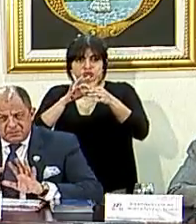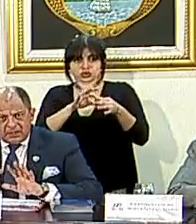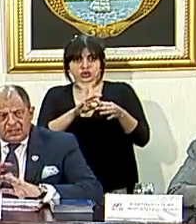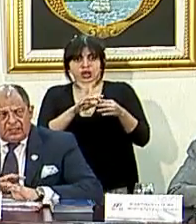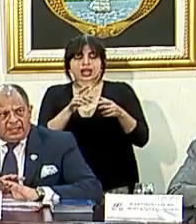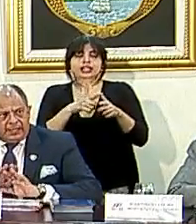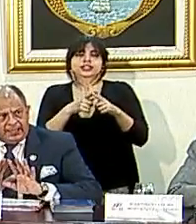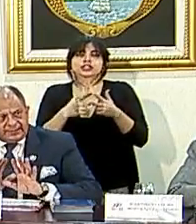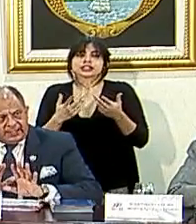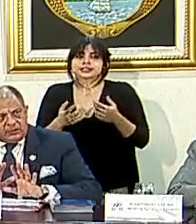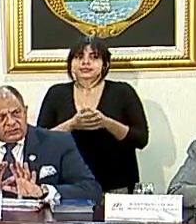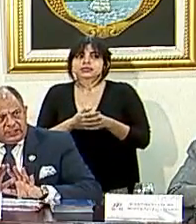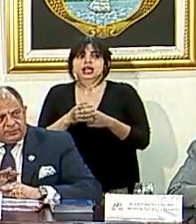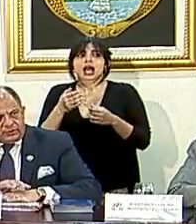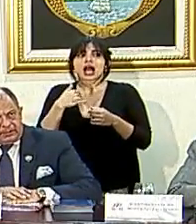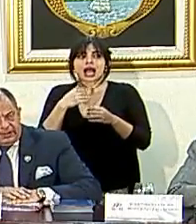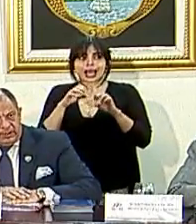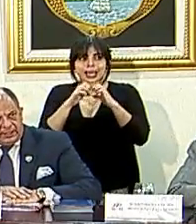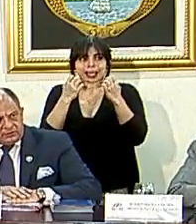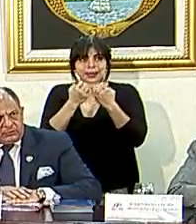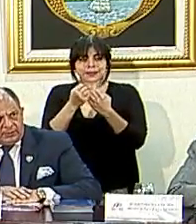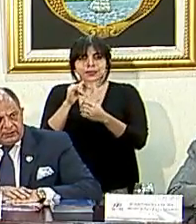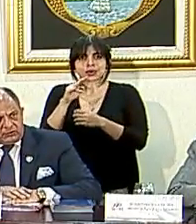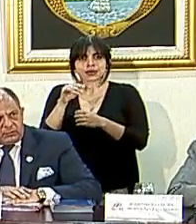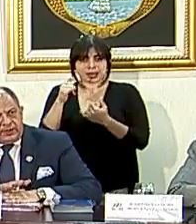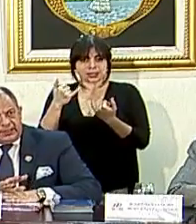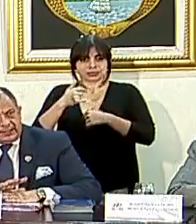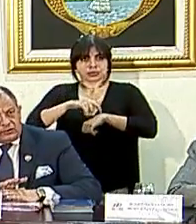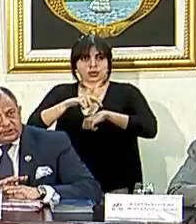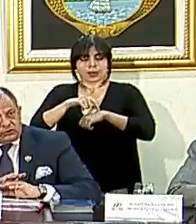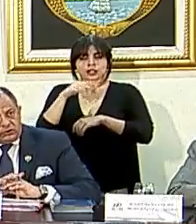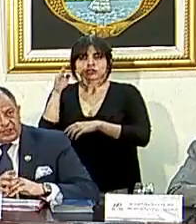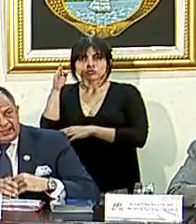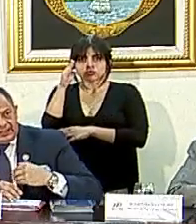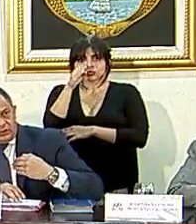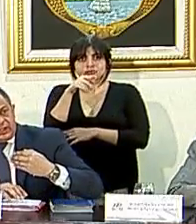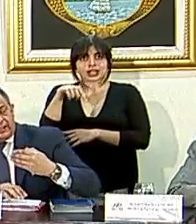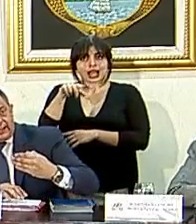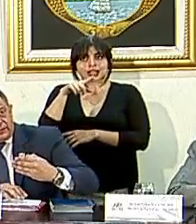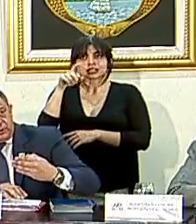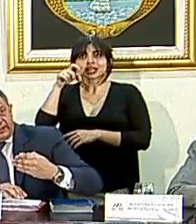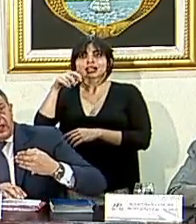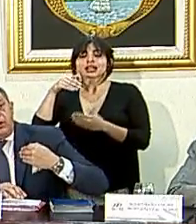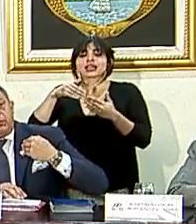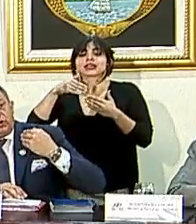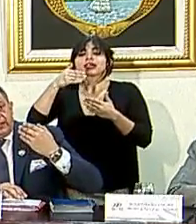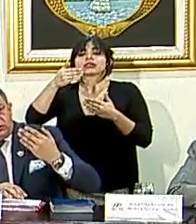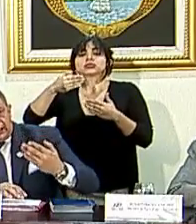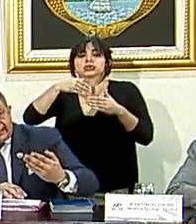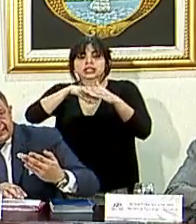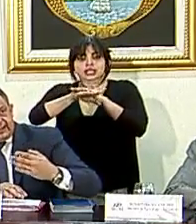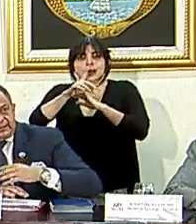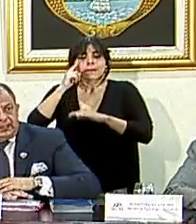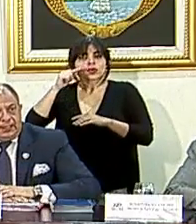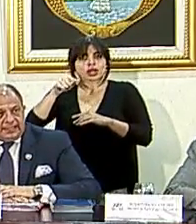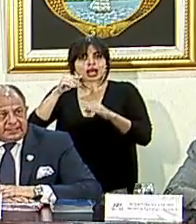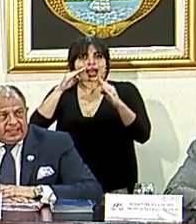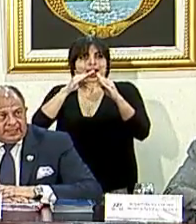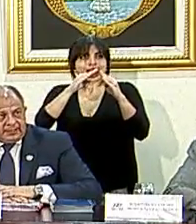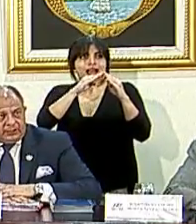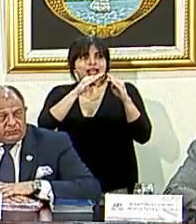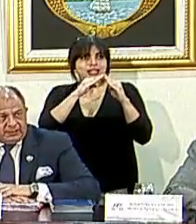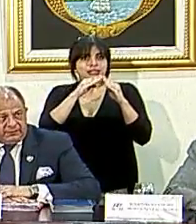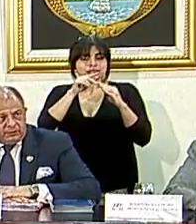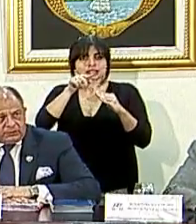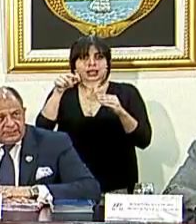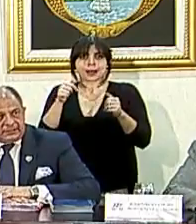Entonces, están los equipos del MIBA en estos momentos movilizándose. Son los que han tenido que entrar después porque son las casas las que